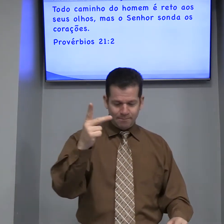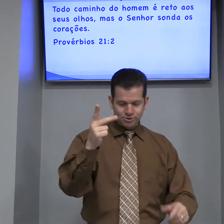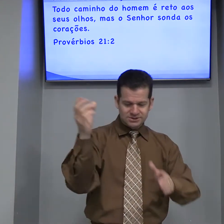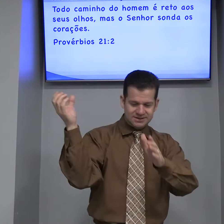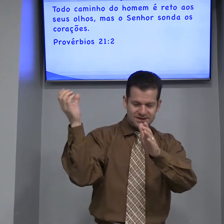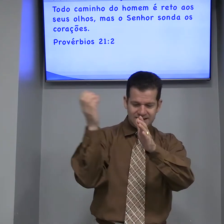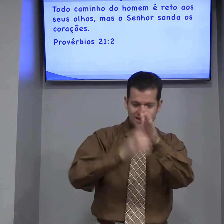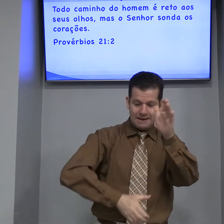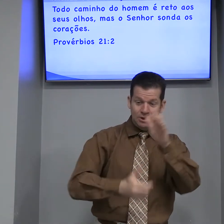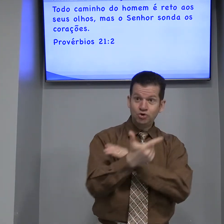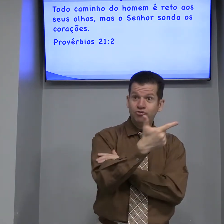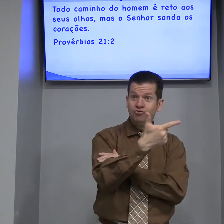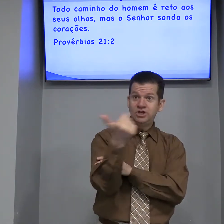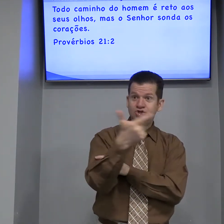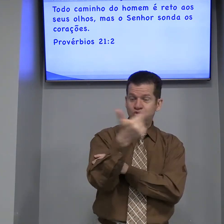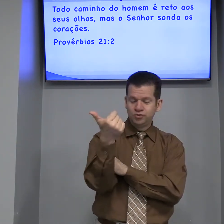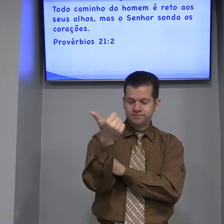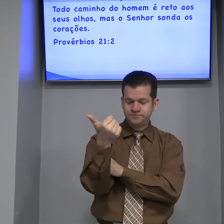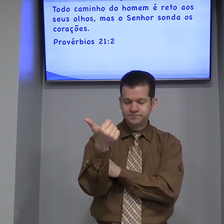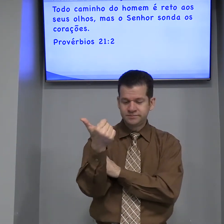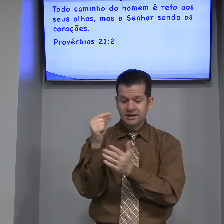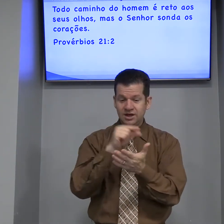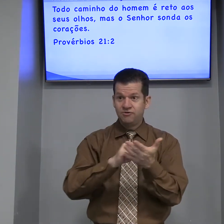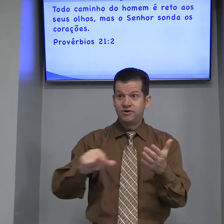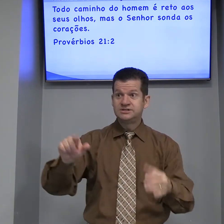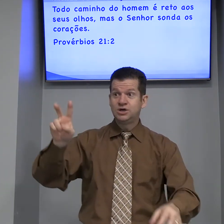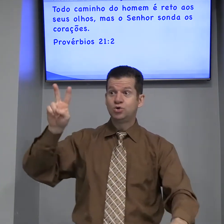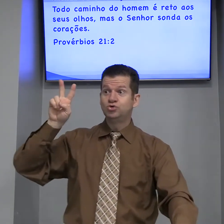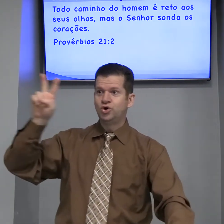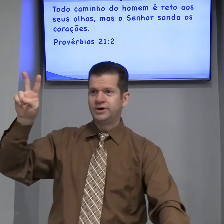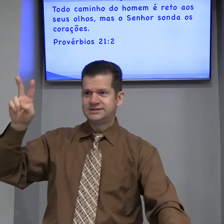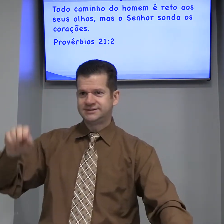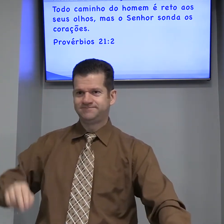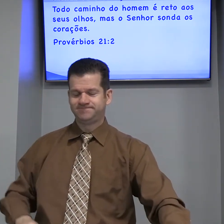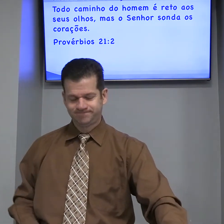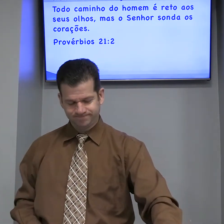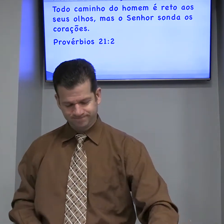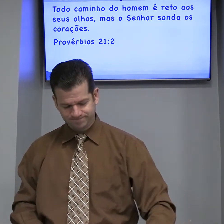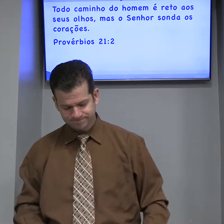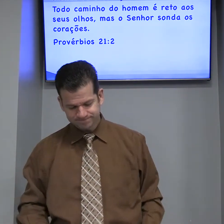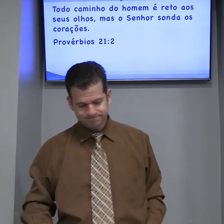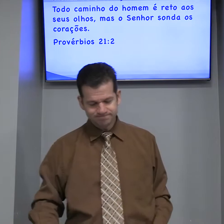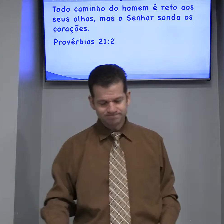Provérbios, capítulo 21, versículo 2.